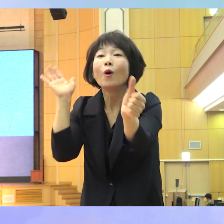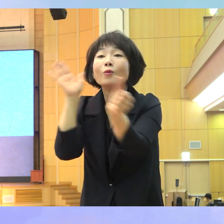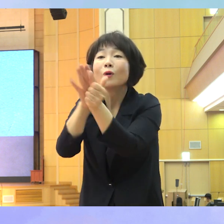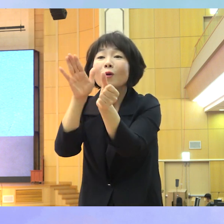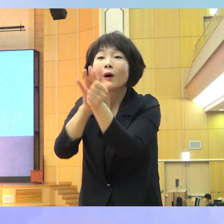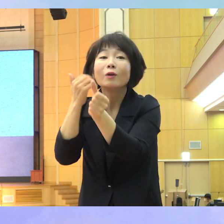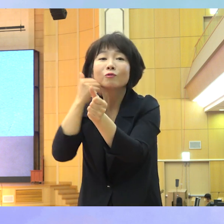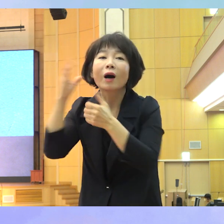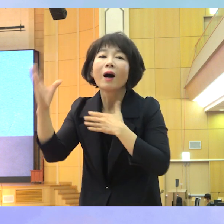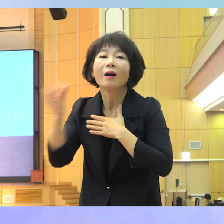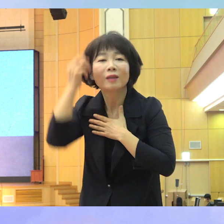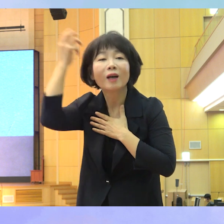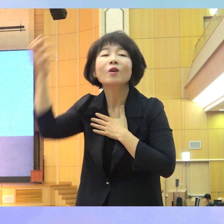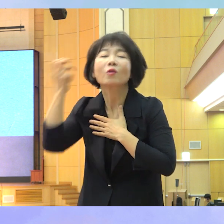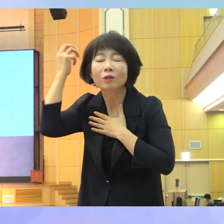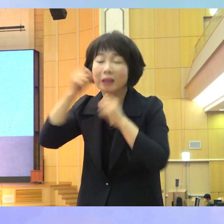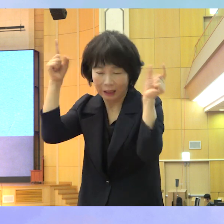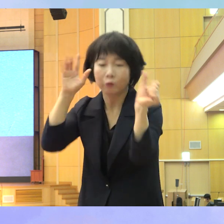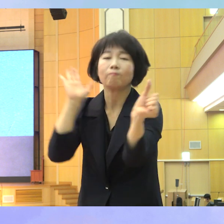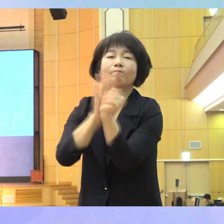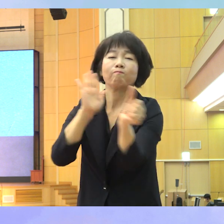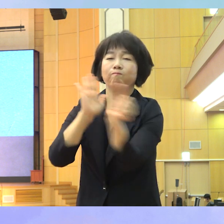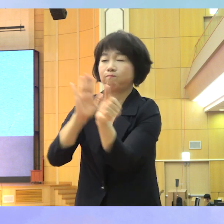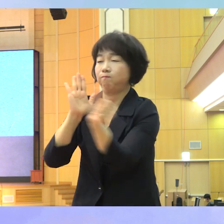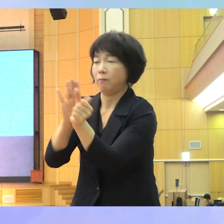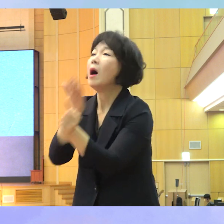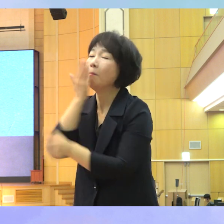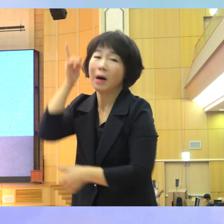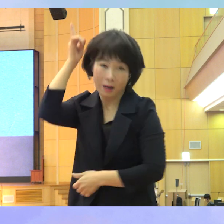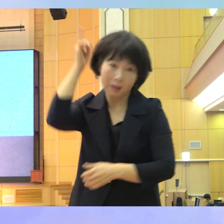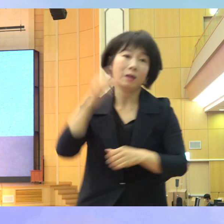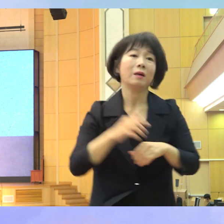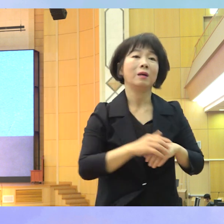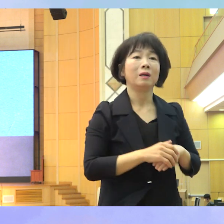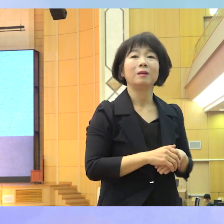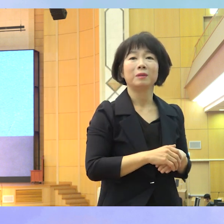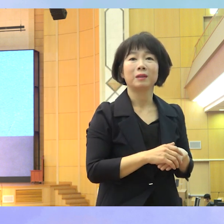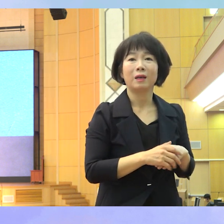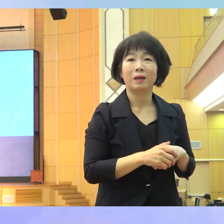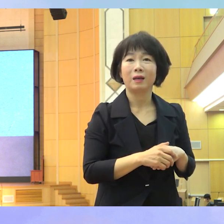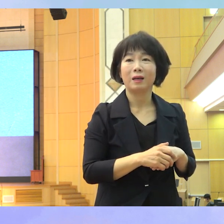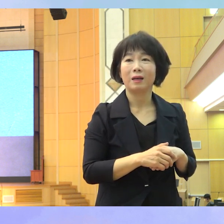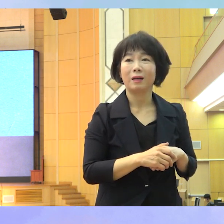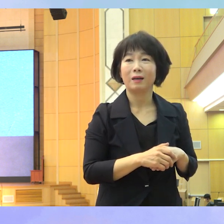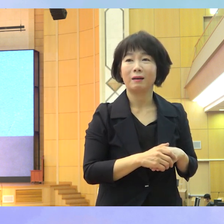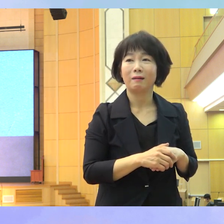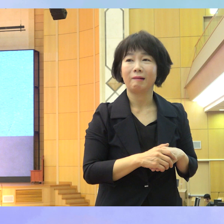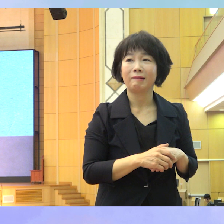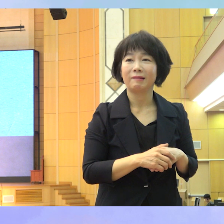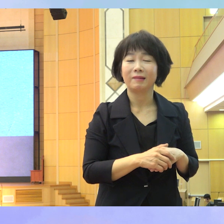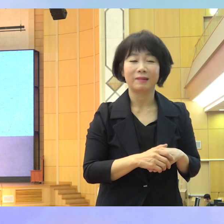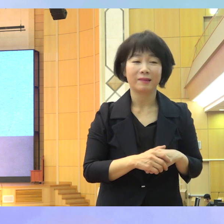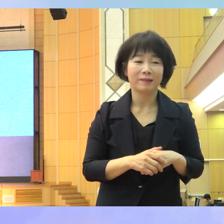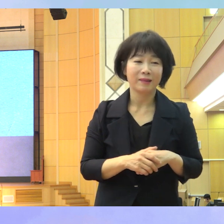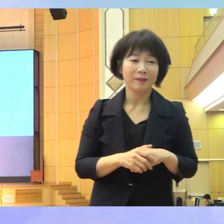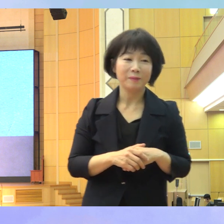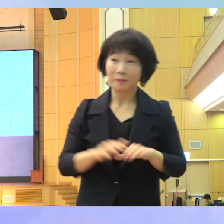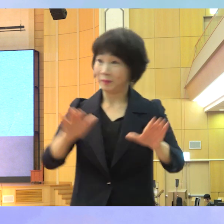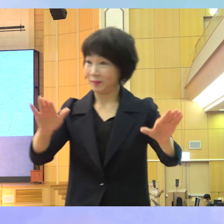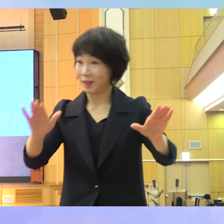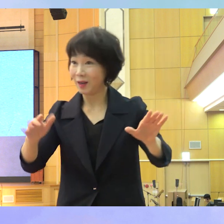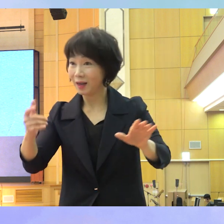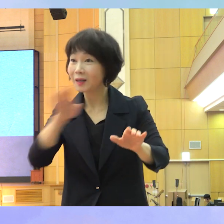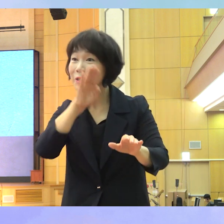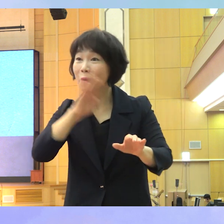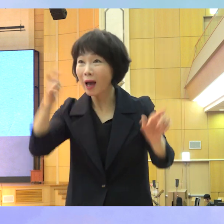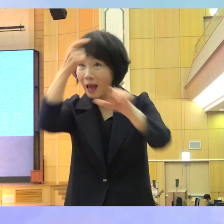거예요. 이게 참, 그래서 이게 축도와 좀 닮지 않았습니까? 축도할 때 제가 어떻게 축도하는지